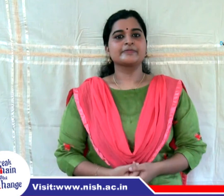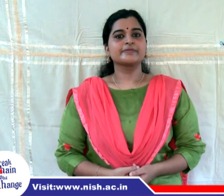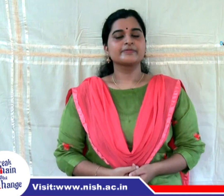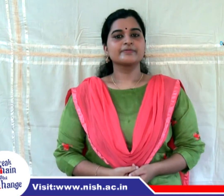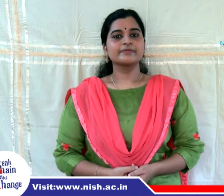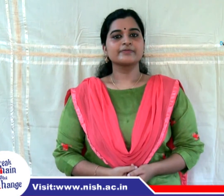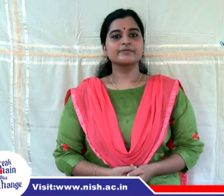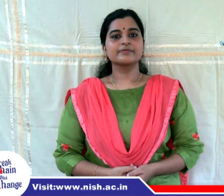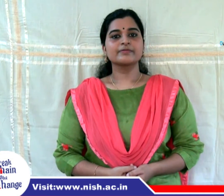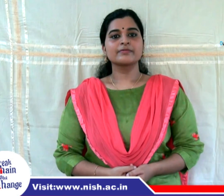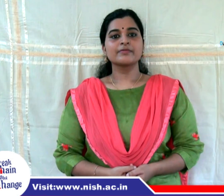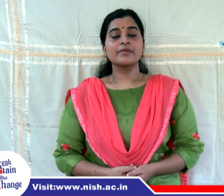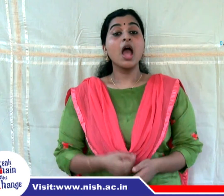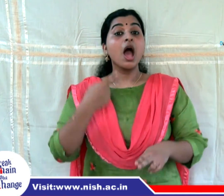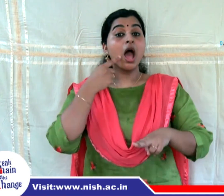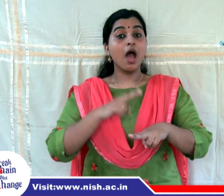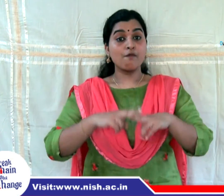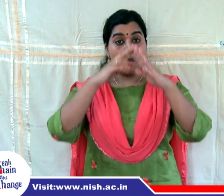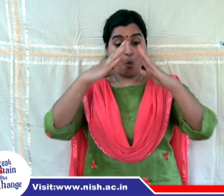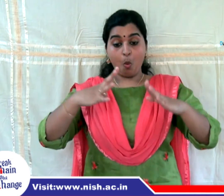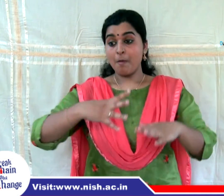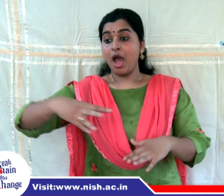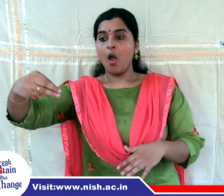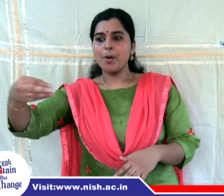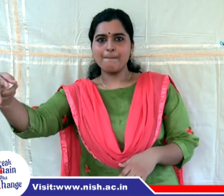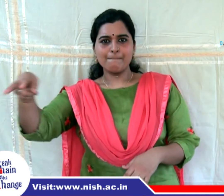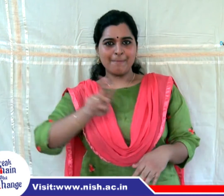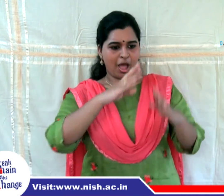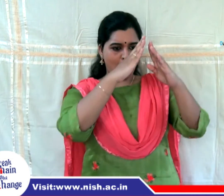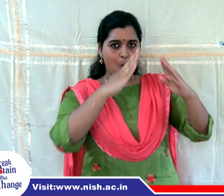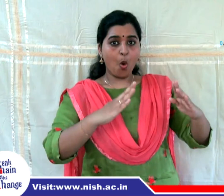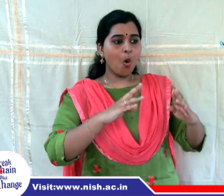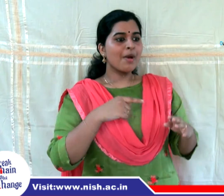വീടിന് പുറത്തുപോയി തിരികെ വീട്ടിലെത്തുമ്പോൾ വീട്ടിലെ മറ്റുള്ളവരിൽ നിന്നും അകലം പാലിക്കുക.